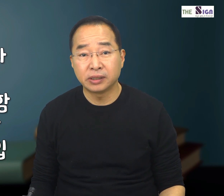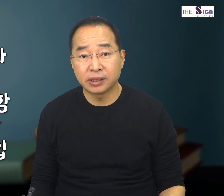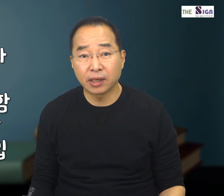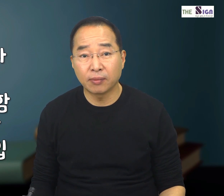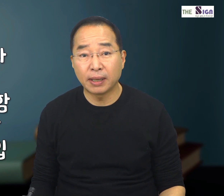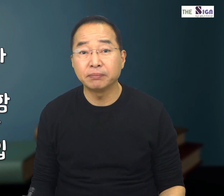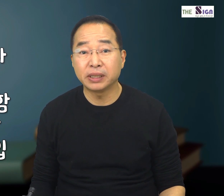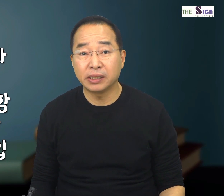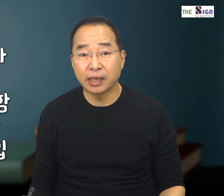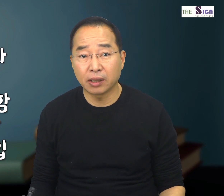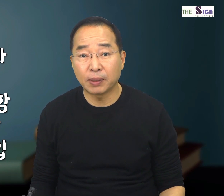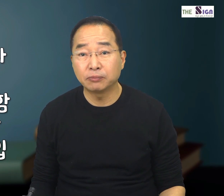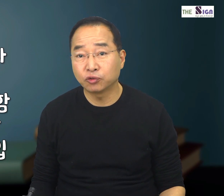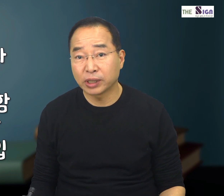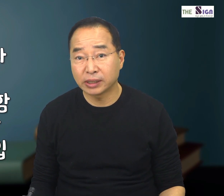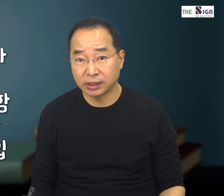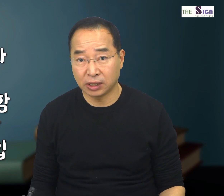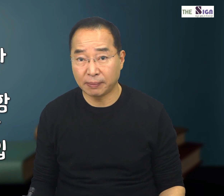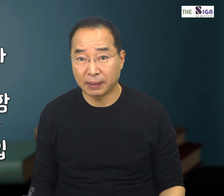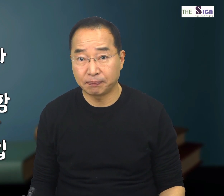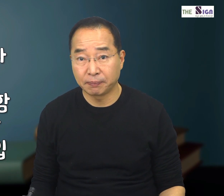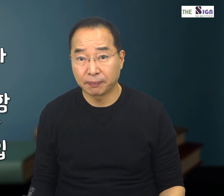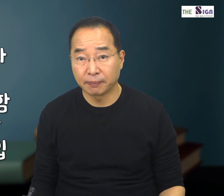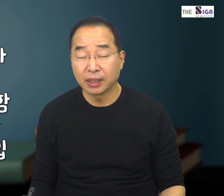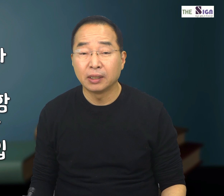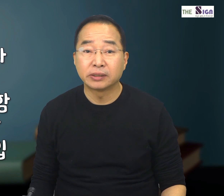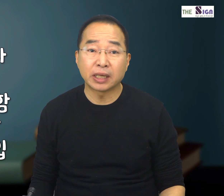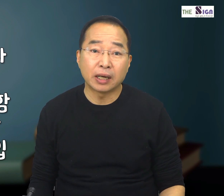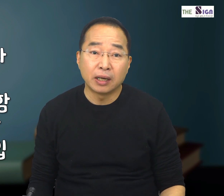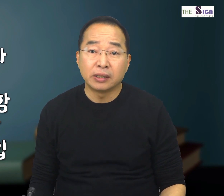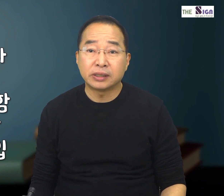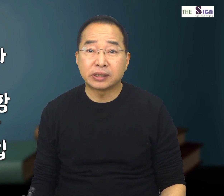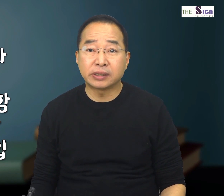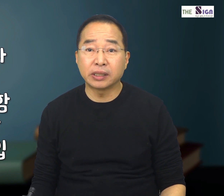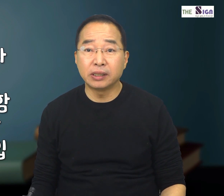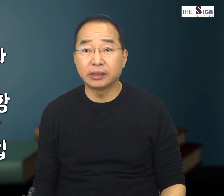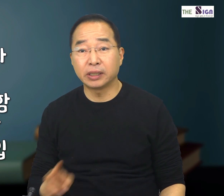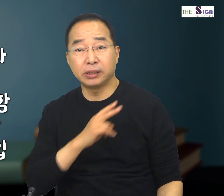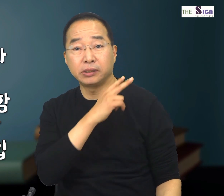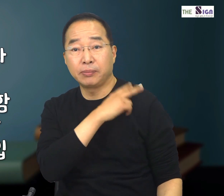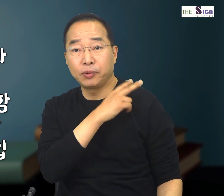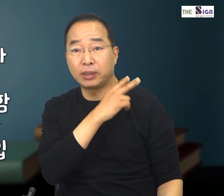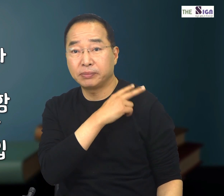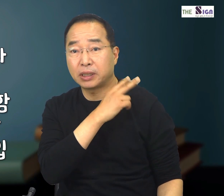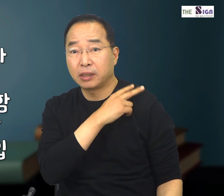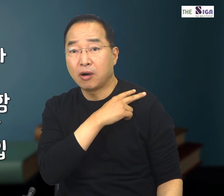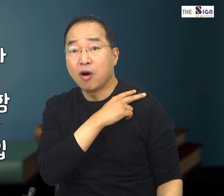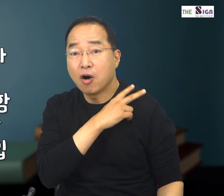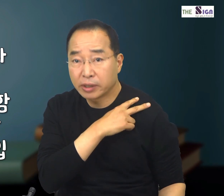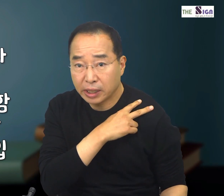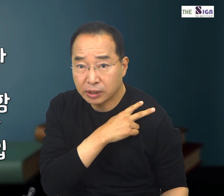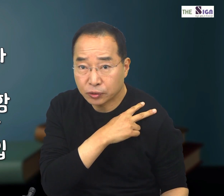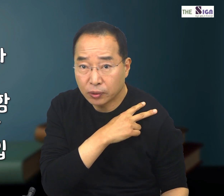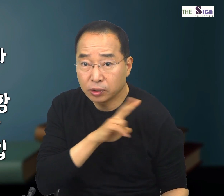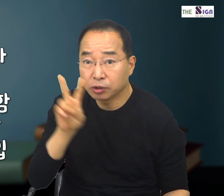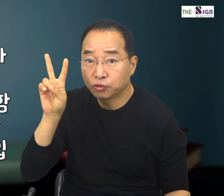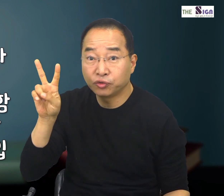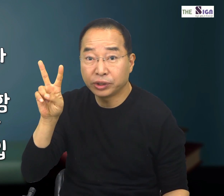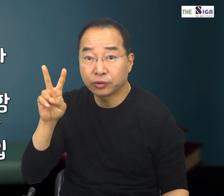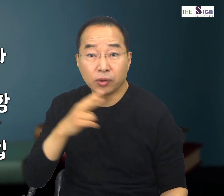직책의 겸함, 일의 겸함, 두 가지 겸함. 자, 직책을 할 때는 이렇게 표현합니다. 어깨이죠. 이건 둘이죠.